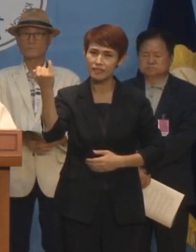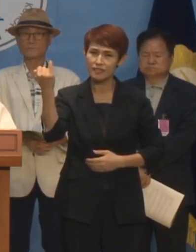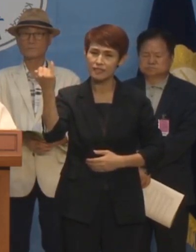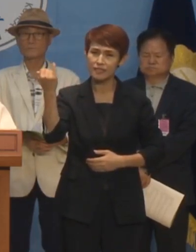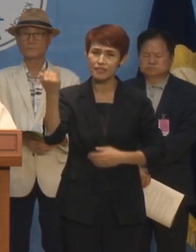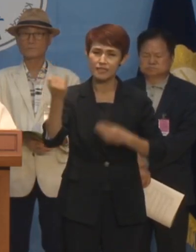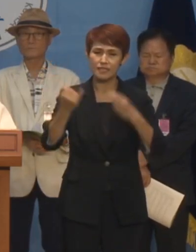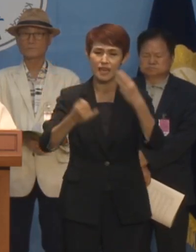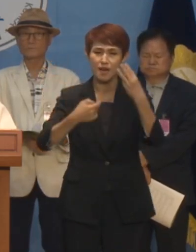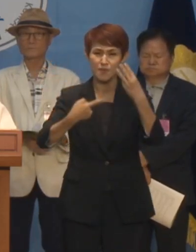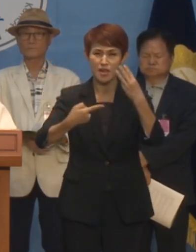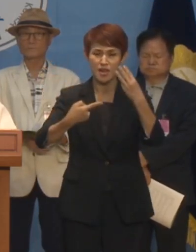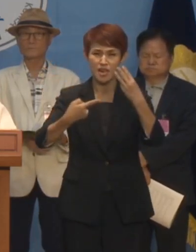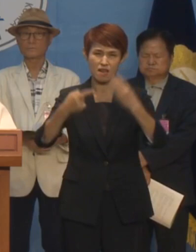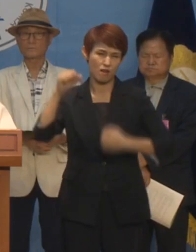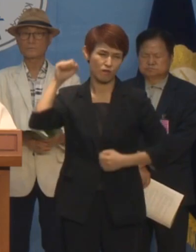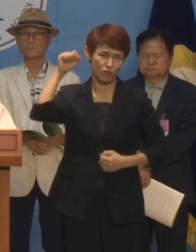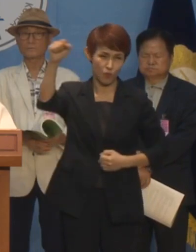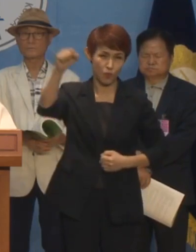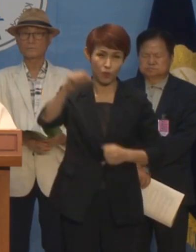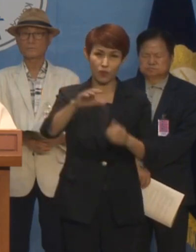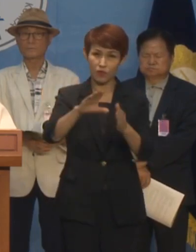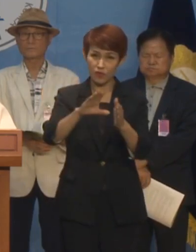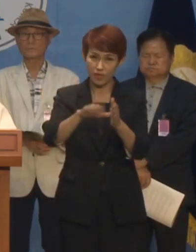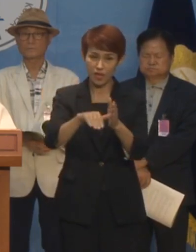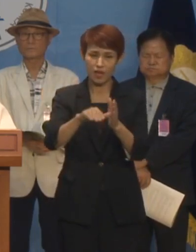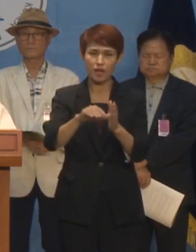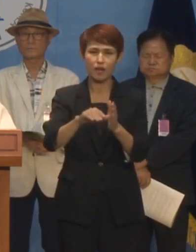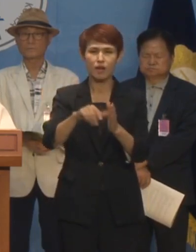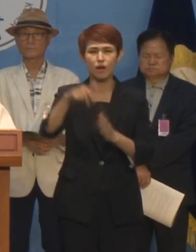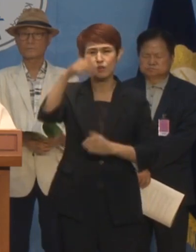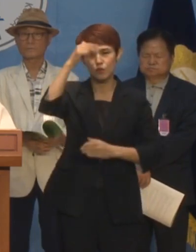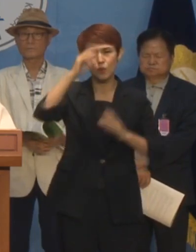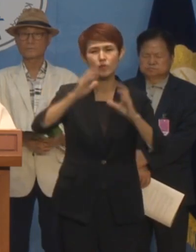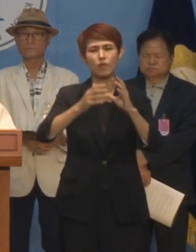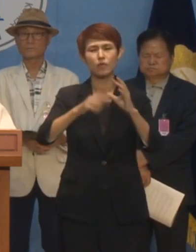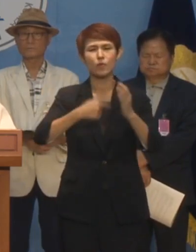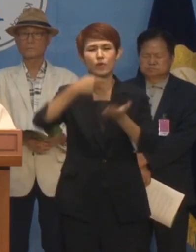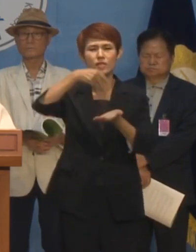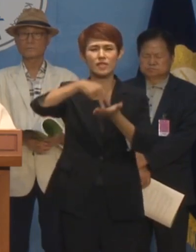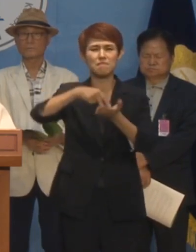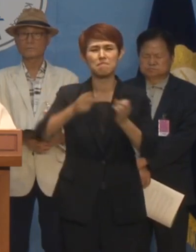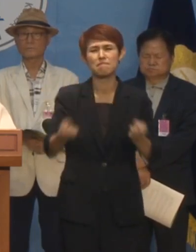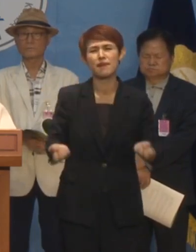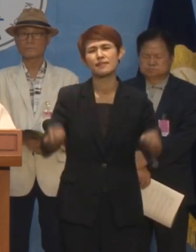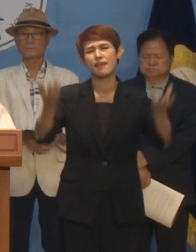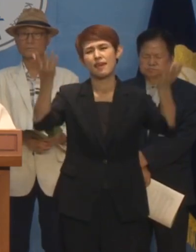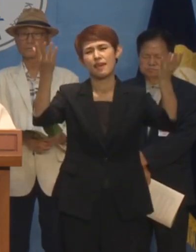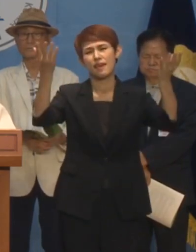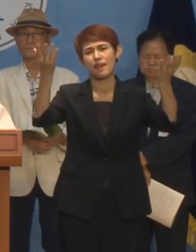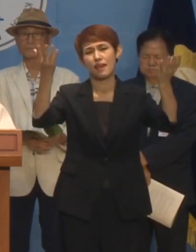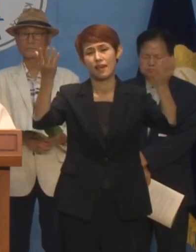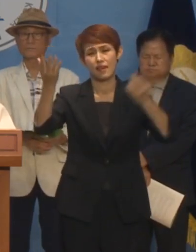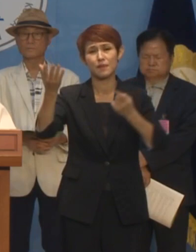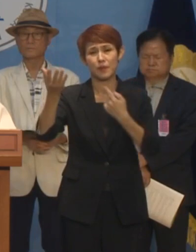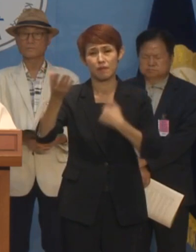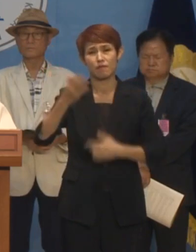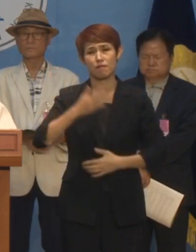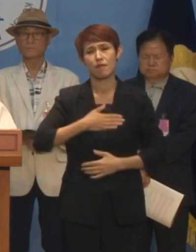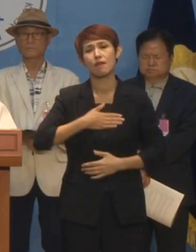3.1운동 때 조선 독립만세를 장터에서 불렀습니다.